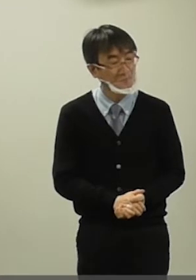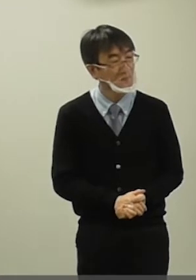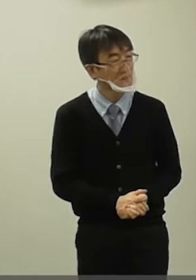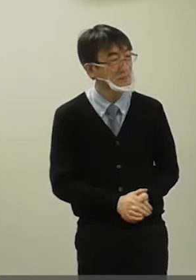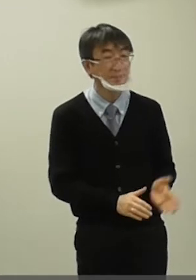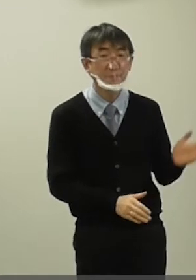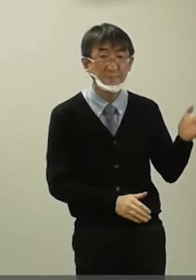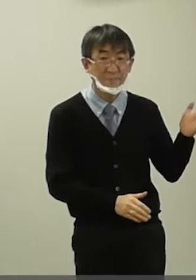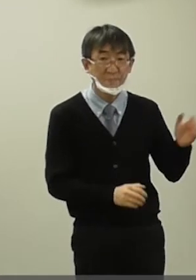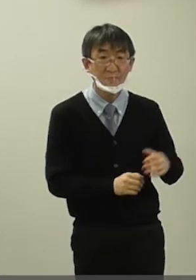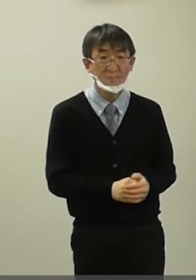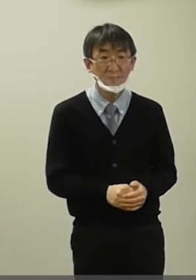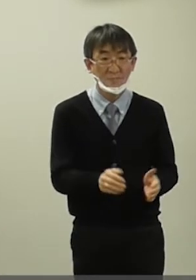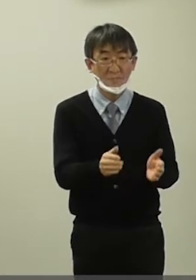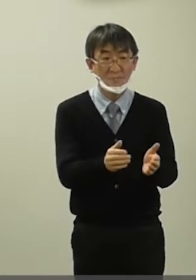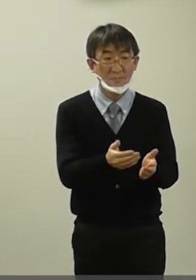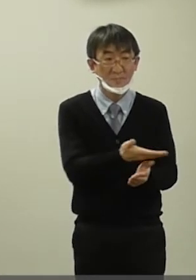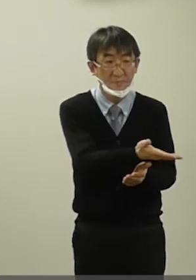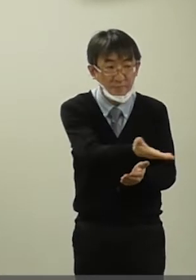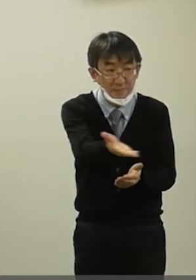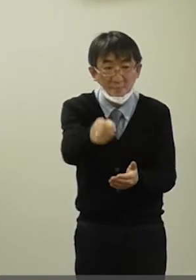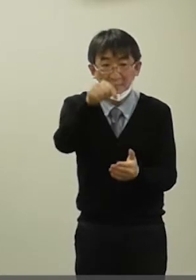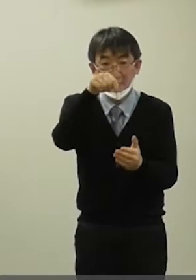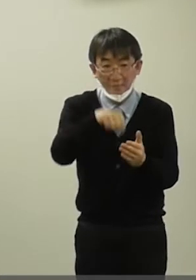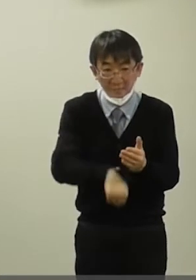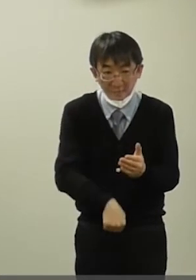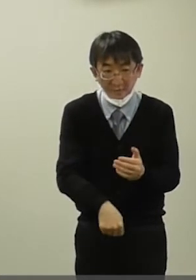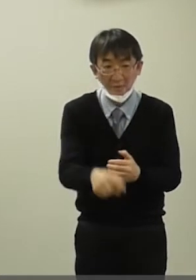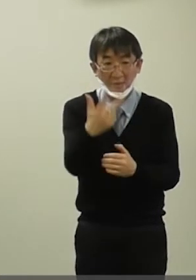2手元にあの性大